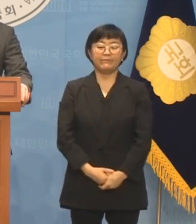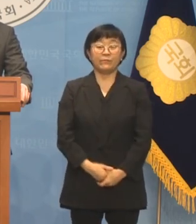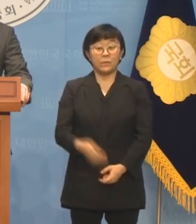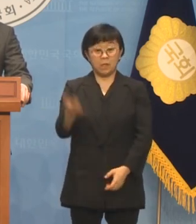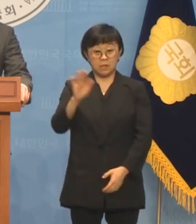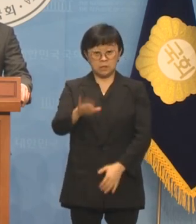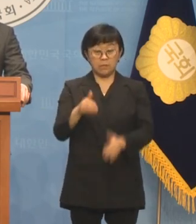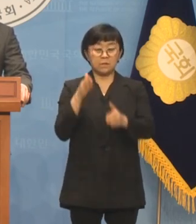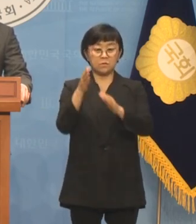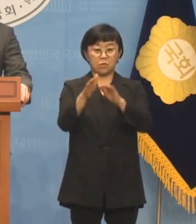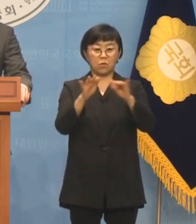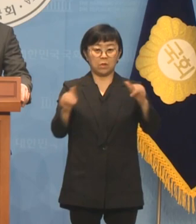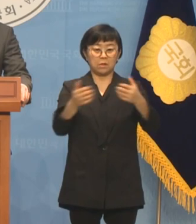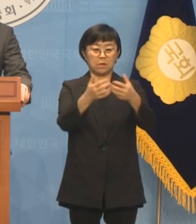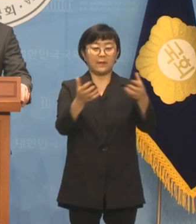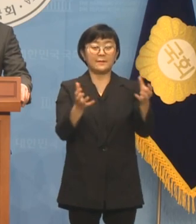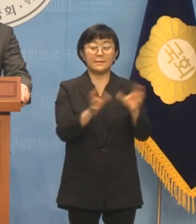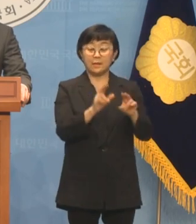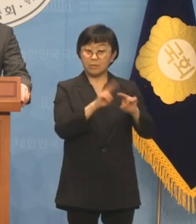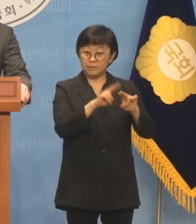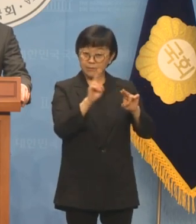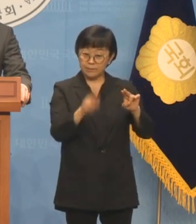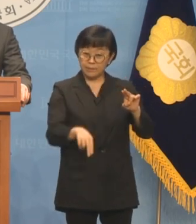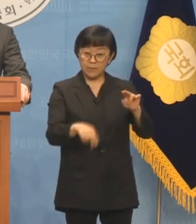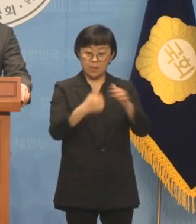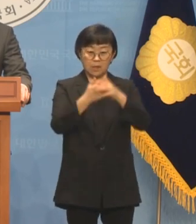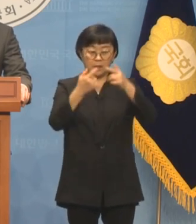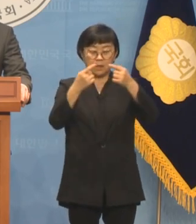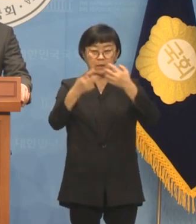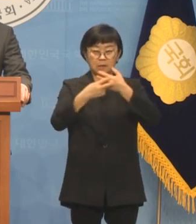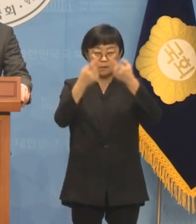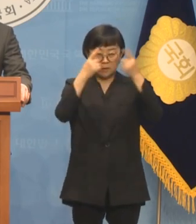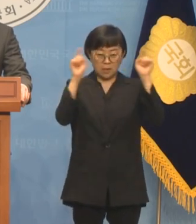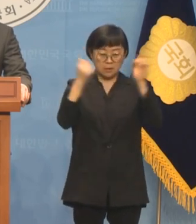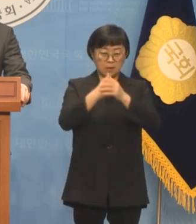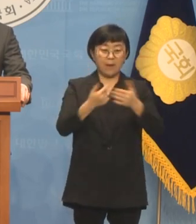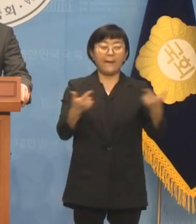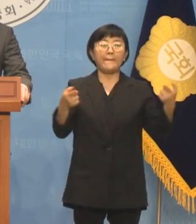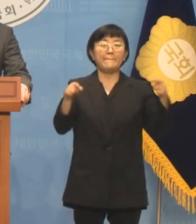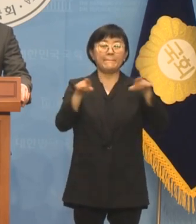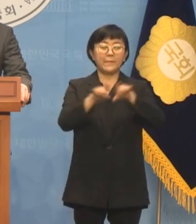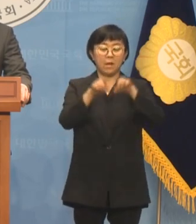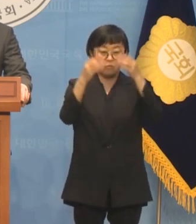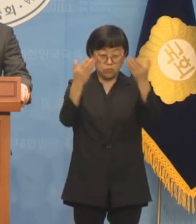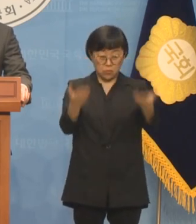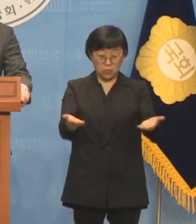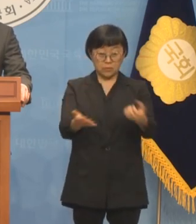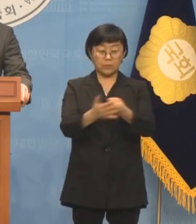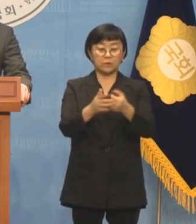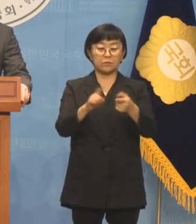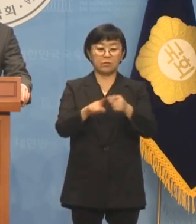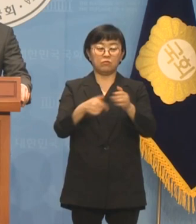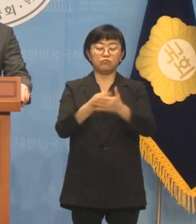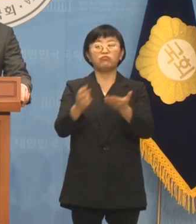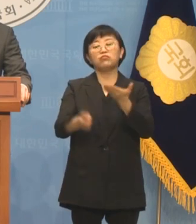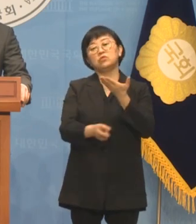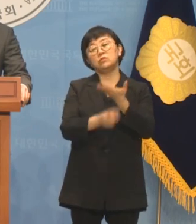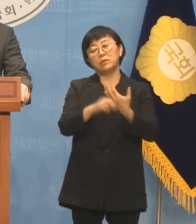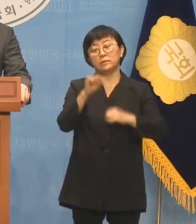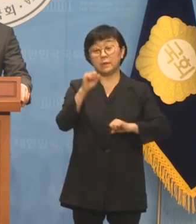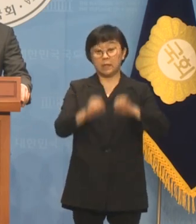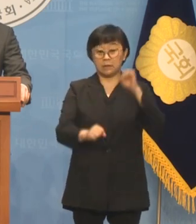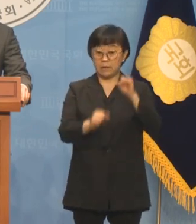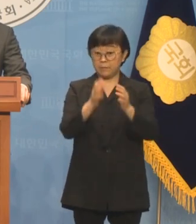하지만 전공의들의 단체 사직, 의대생 동맹 휴학 등 의료체계의 혼란을 촉발하는 불법적인